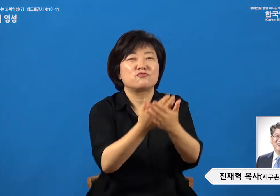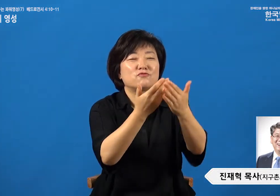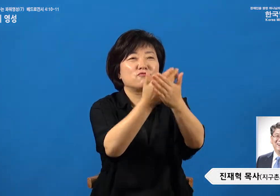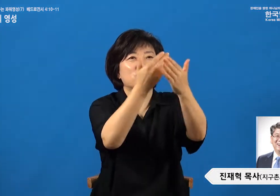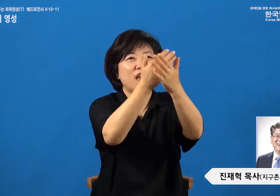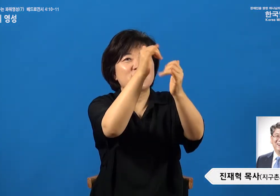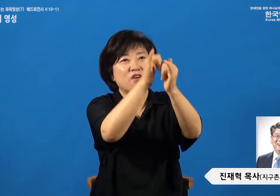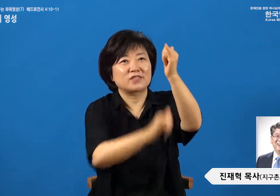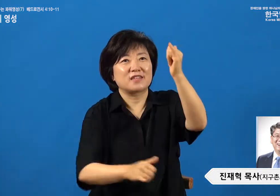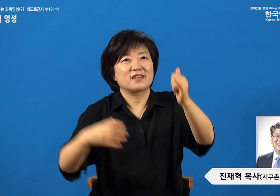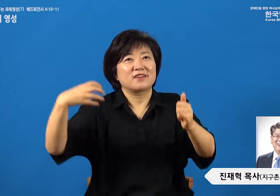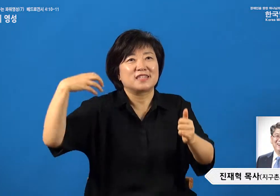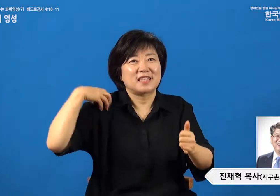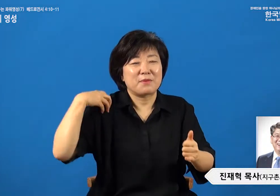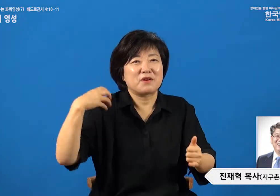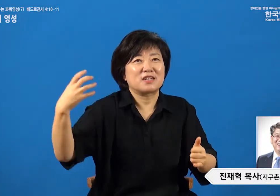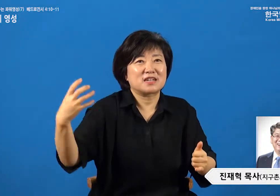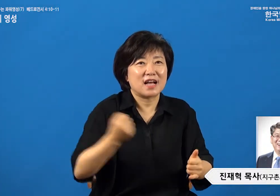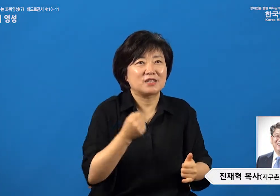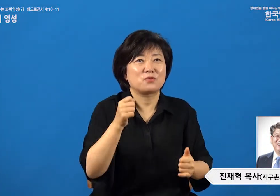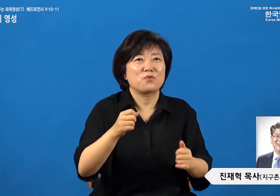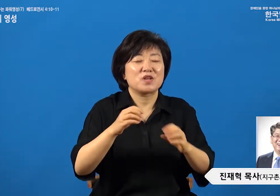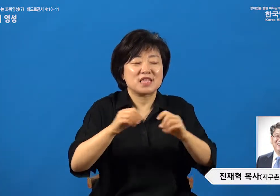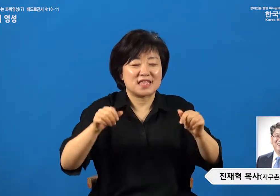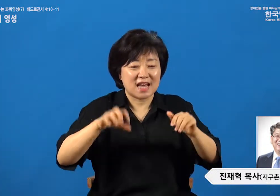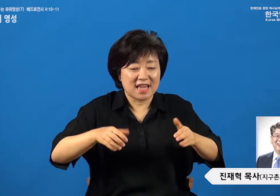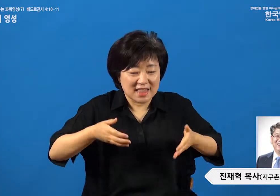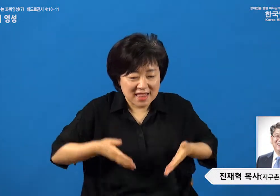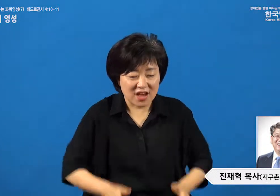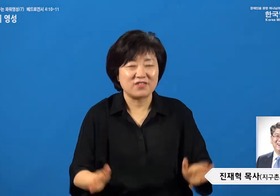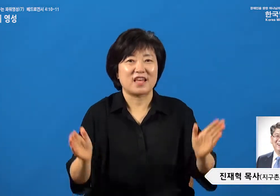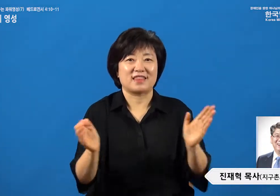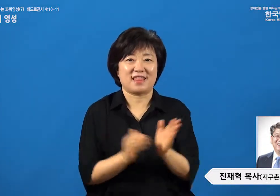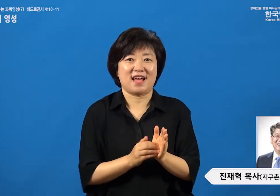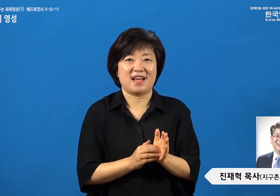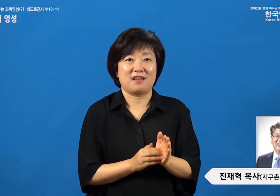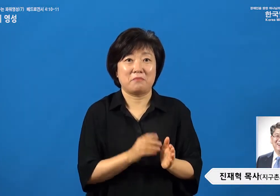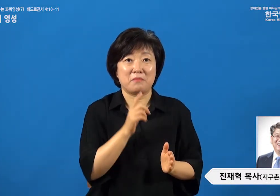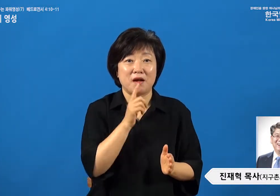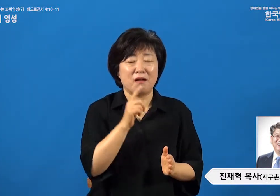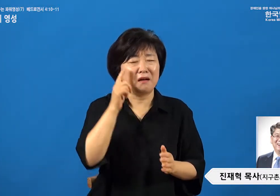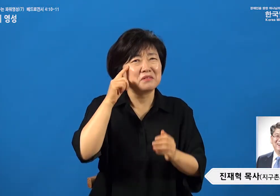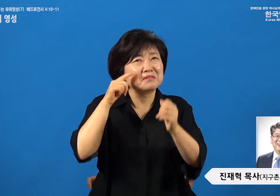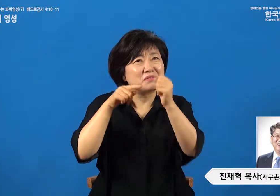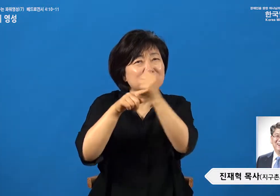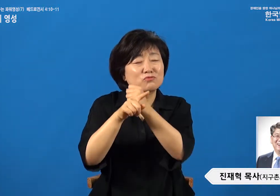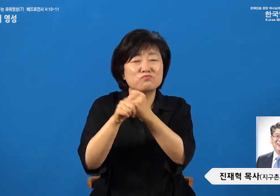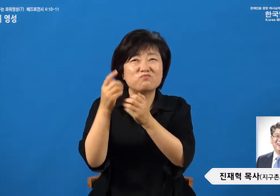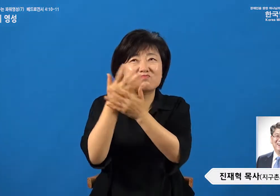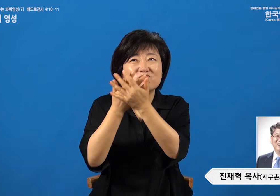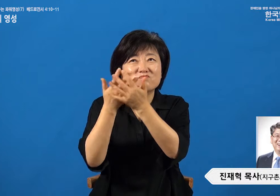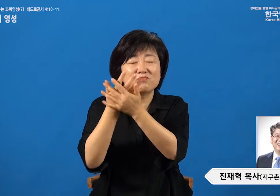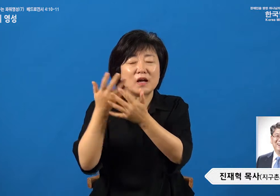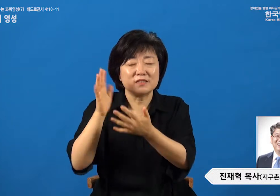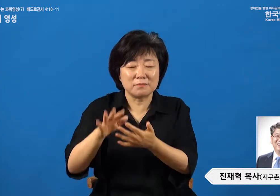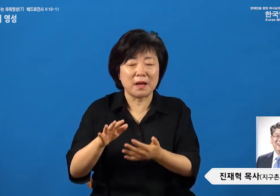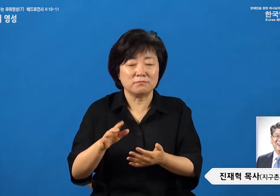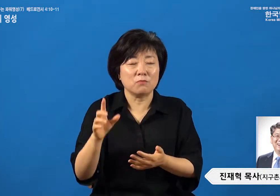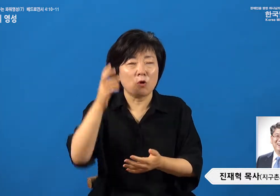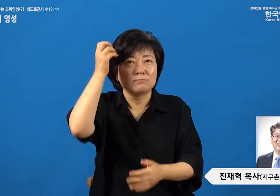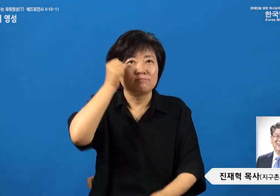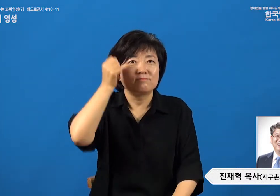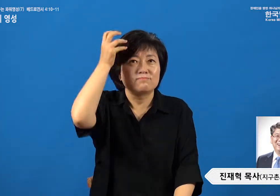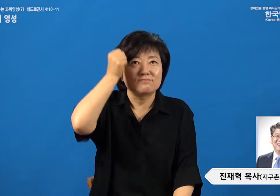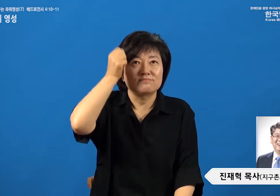역사적 사명을 띠고 이 땅에 태어났다. 뜻도 잘 모르는 엄청난 이야기를 어렸을 때부터